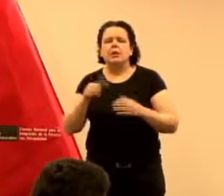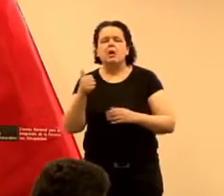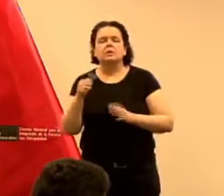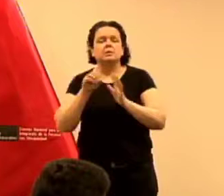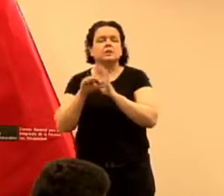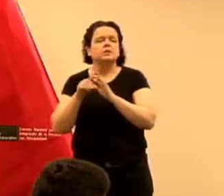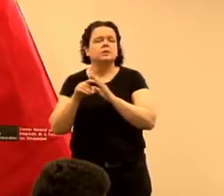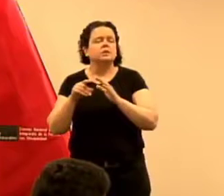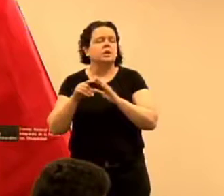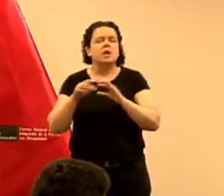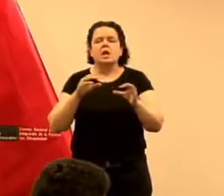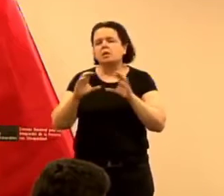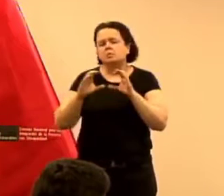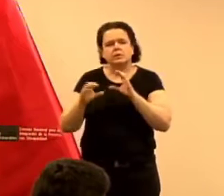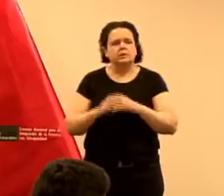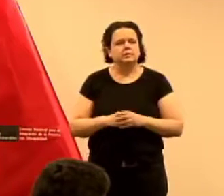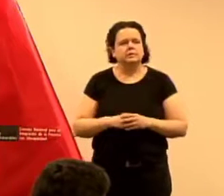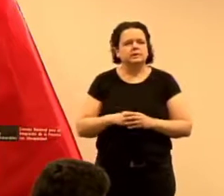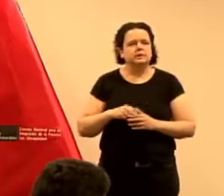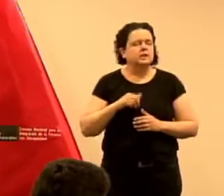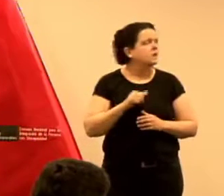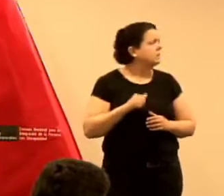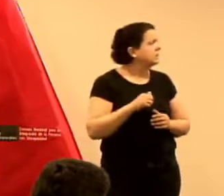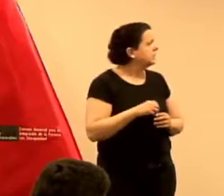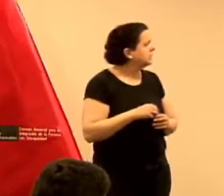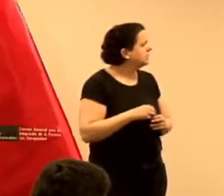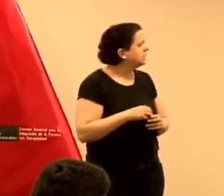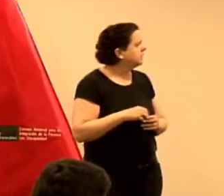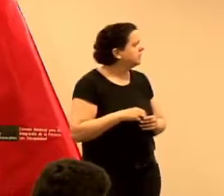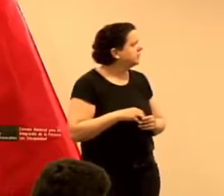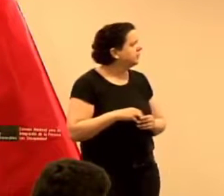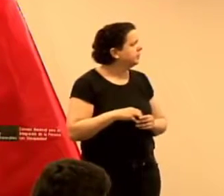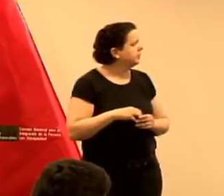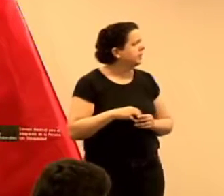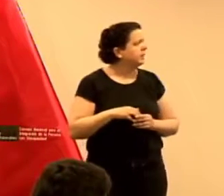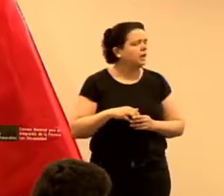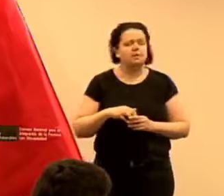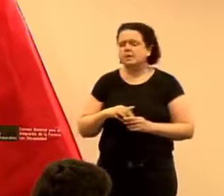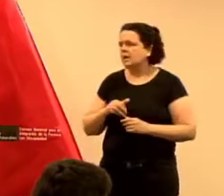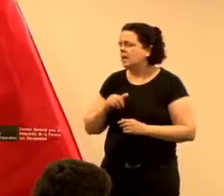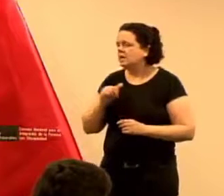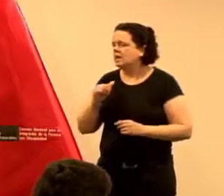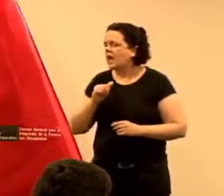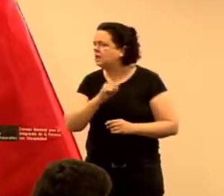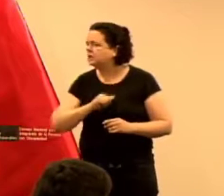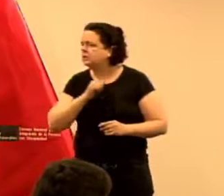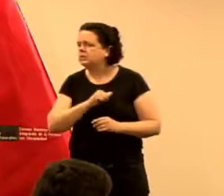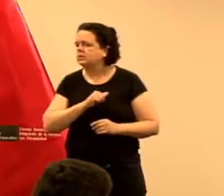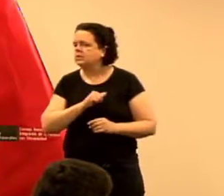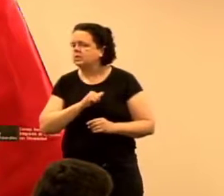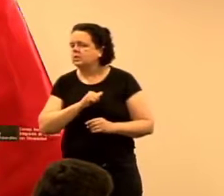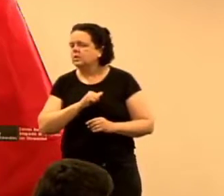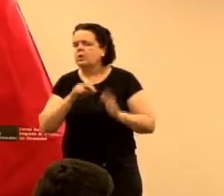discusión. El ámbito de actitudes mide o busca una mirada sobre las